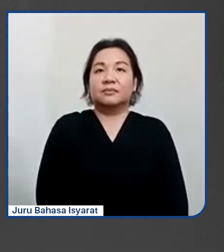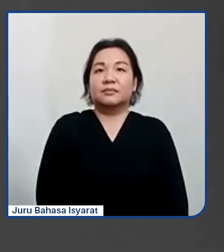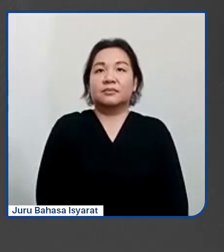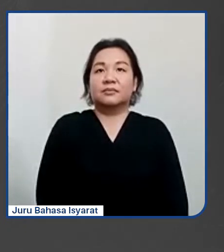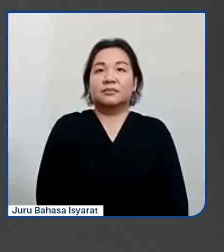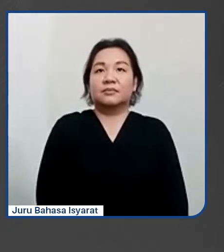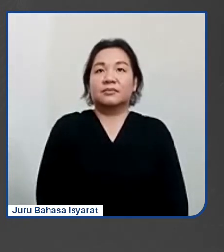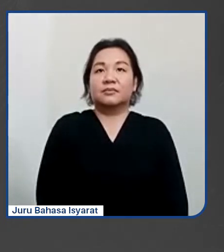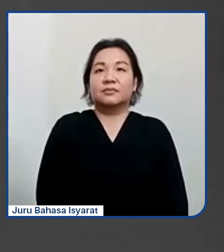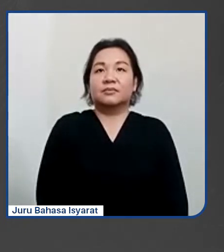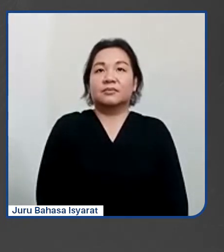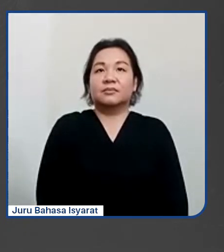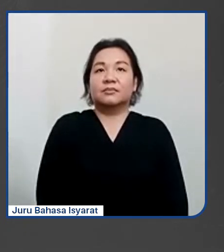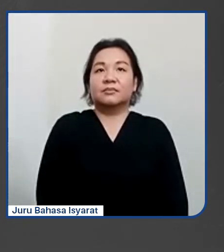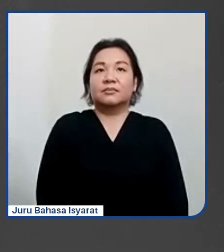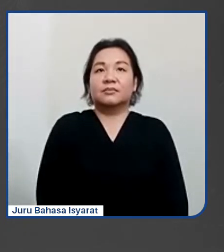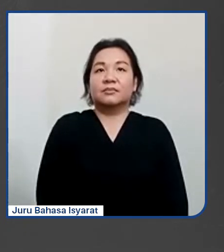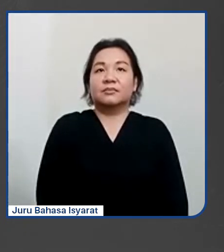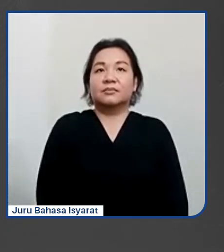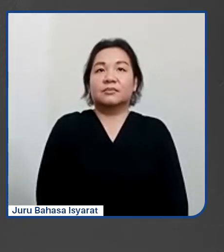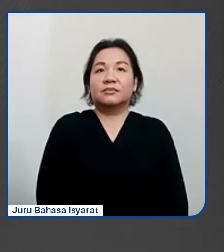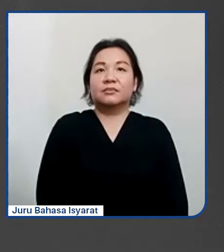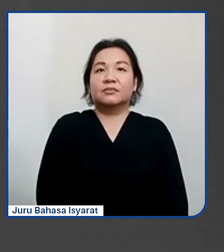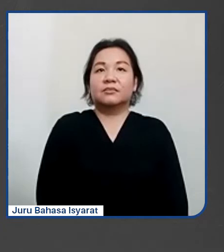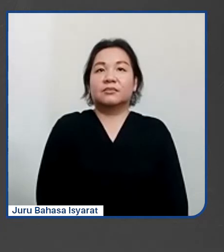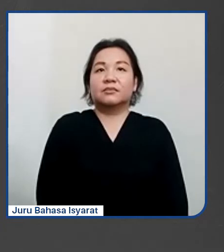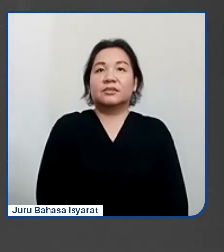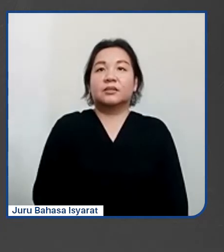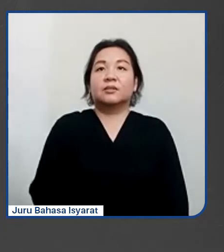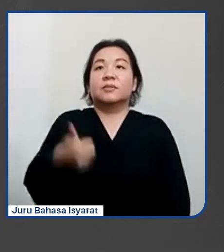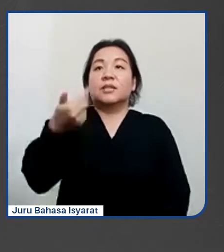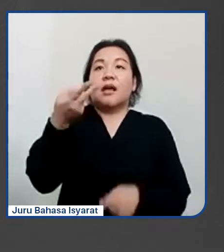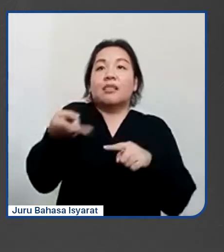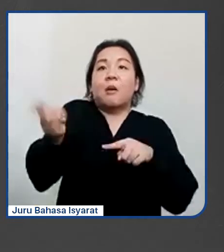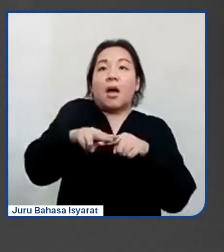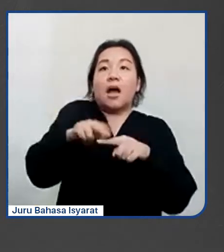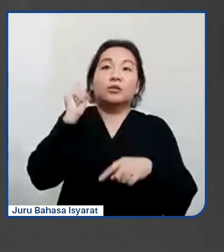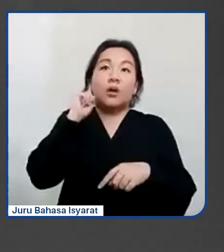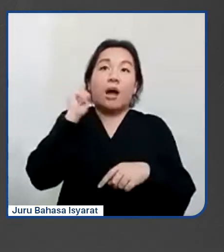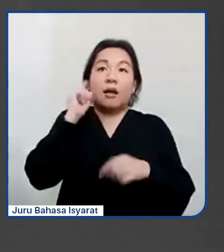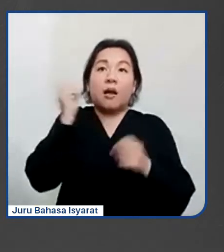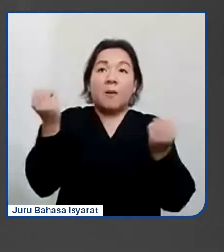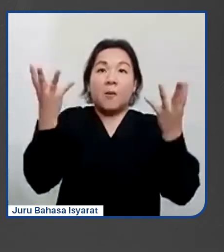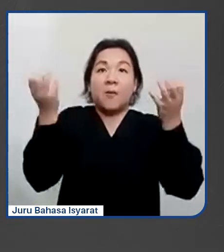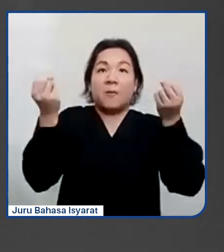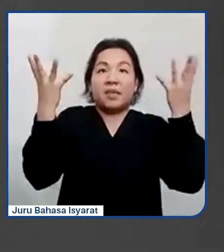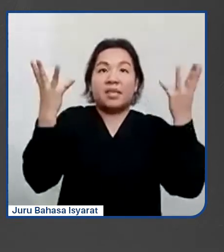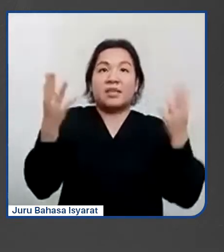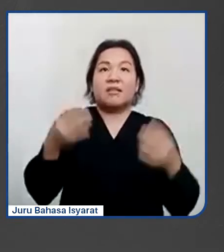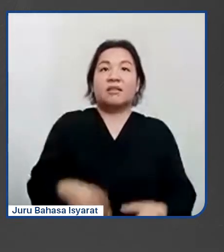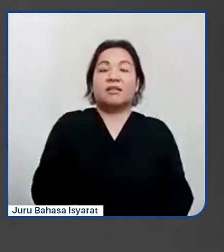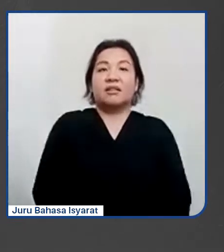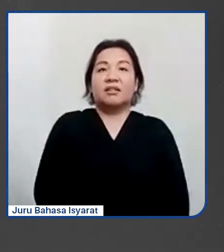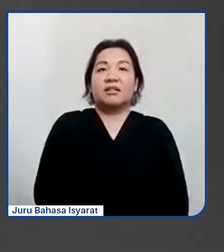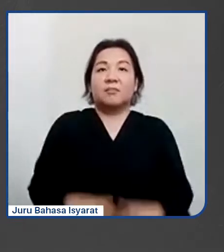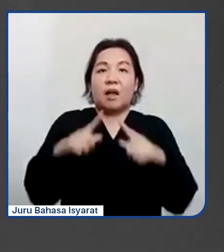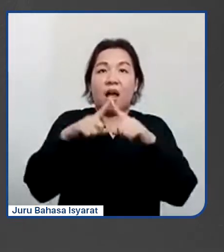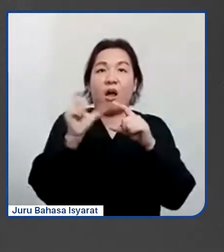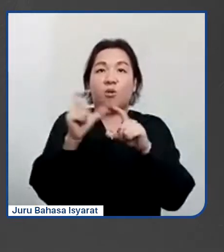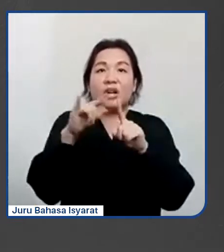ada suaranya, ada ledakannya, jadi euforianya dapat, vibe-nya jadi dapat gitu. Dan dengar audiens teriak, dengar